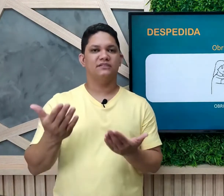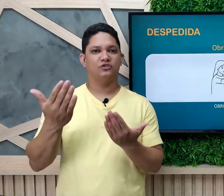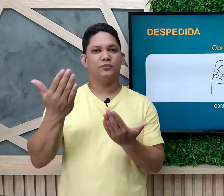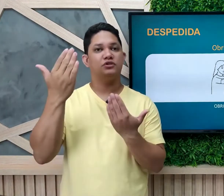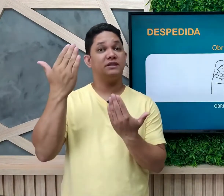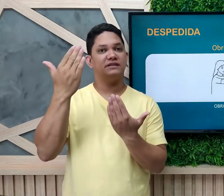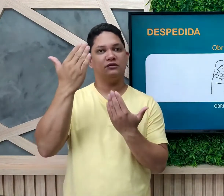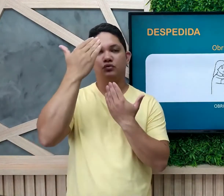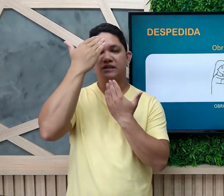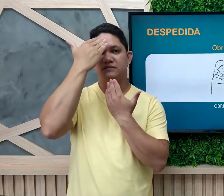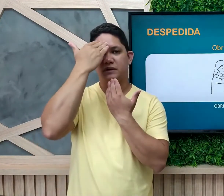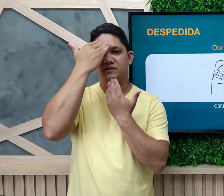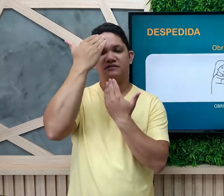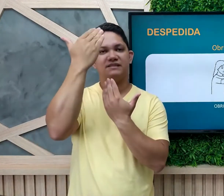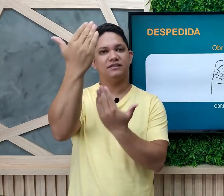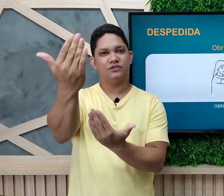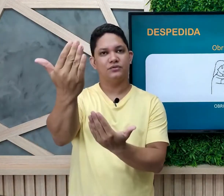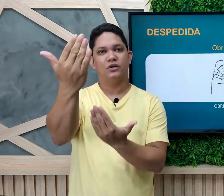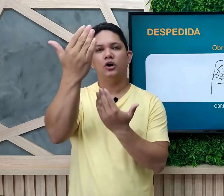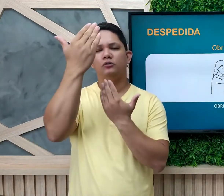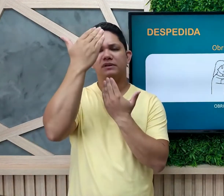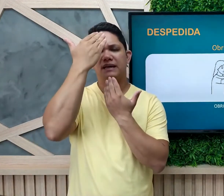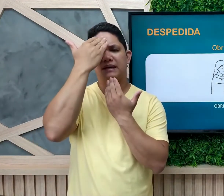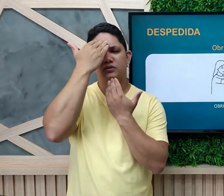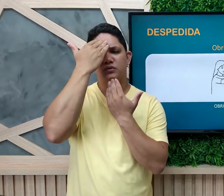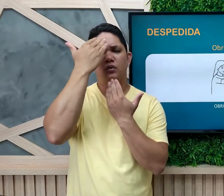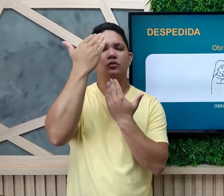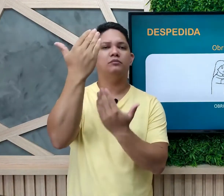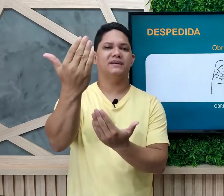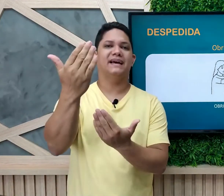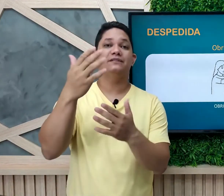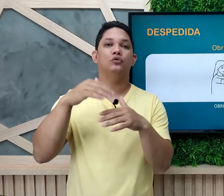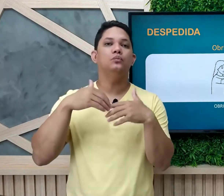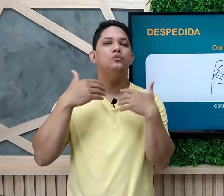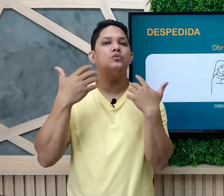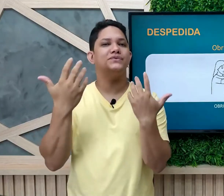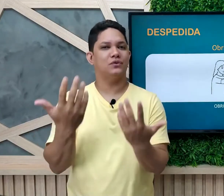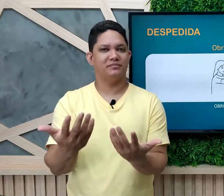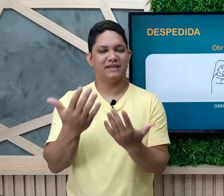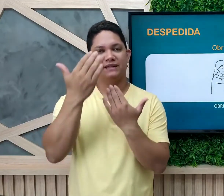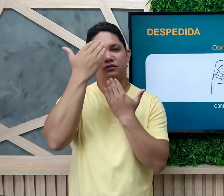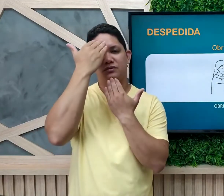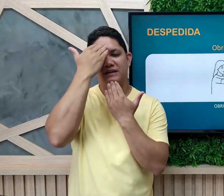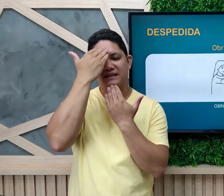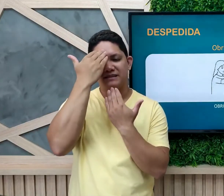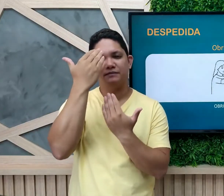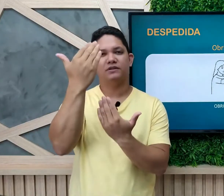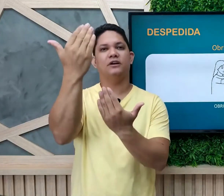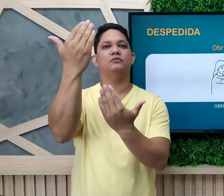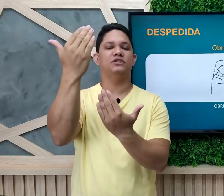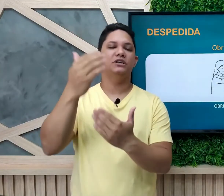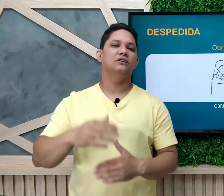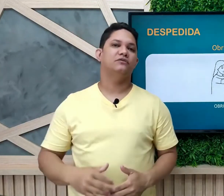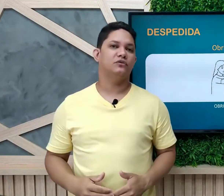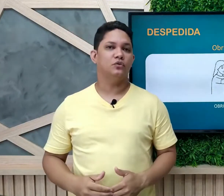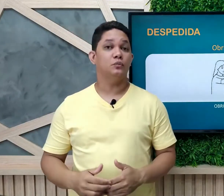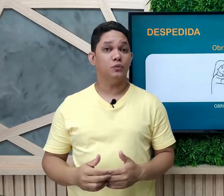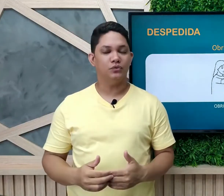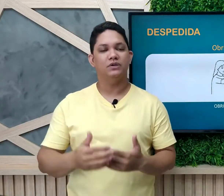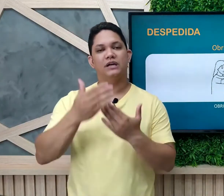gente pode utilizar as duas mãos e fazer isto. Obrigado ou obrigado ou muito obrigado. Quando o agradecimento realmente for muito, a gente